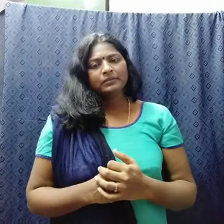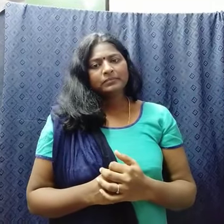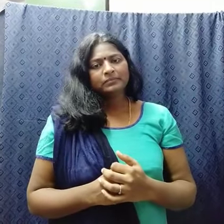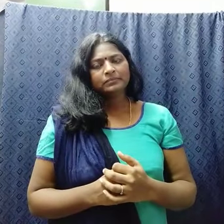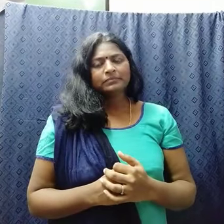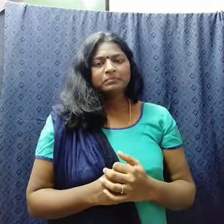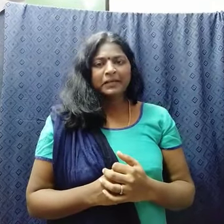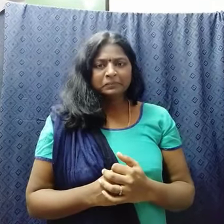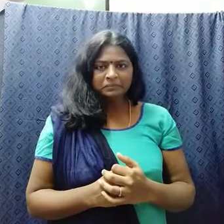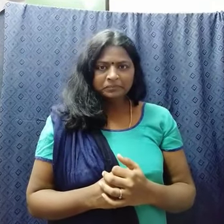மேடம்,